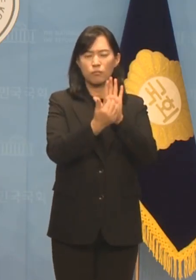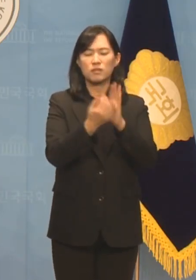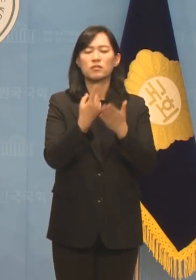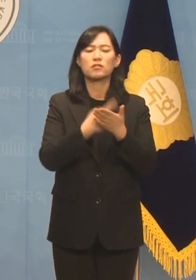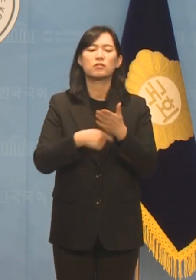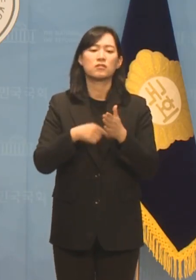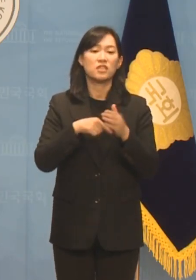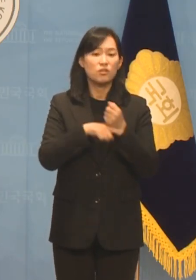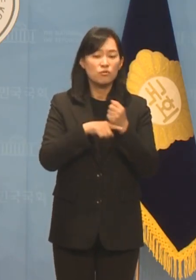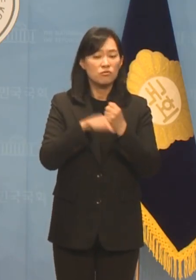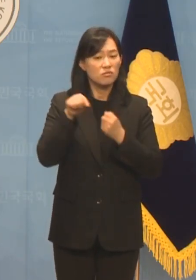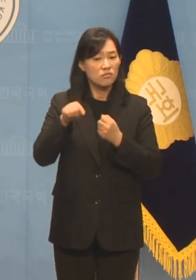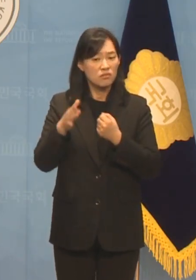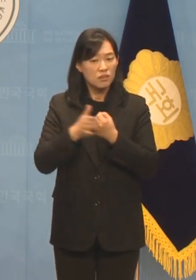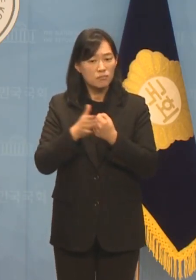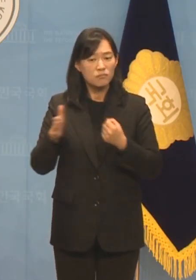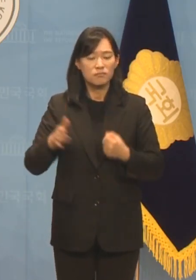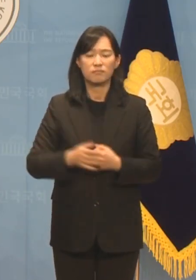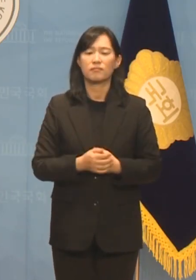이 때문입니까?